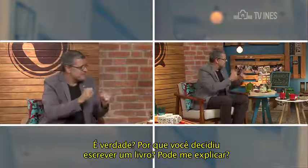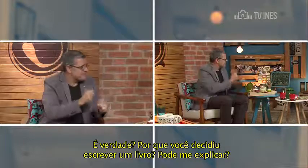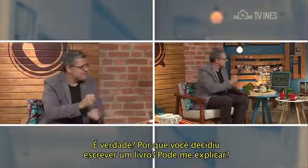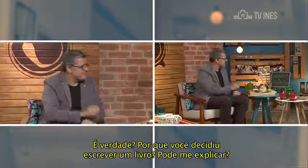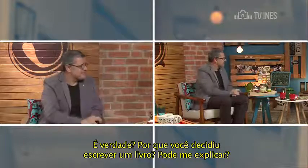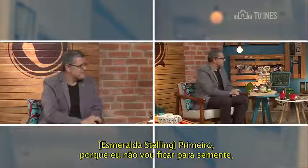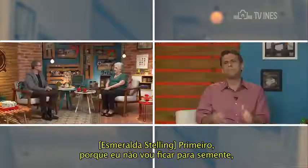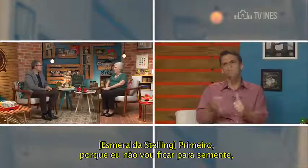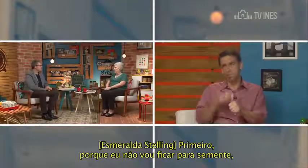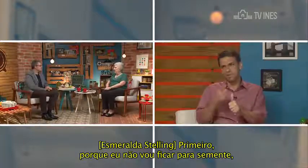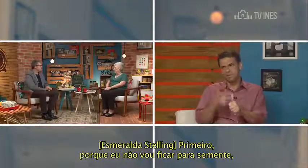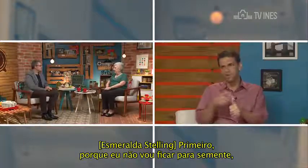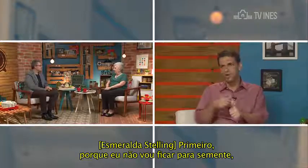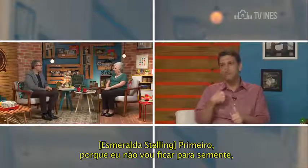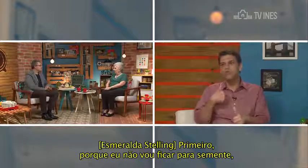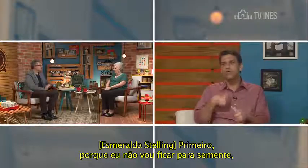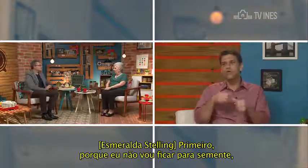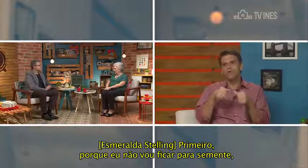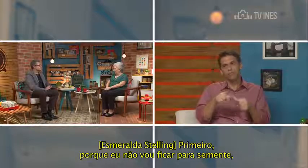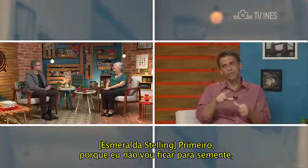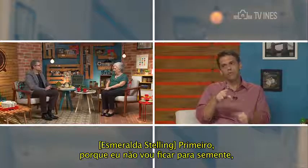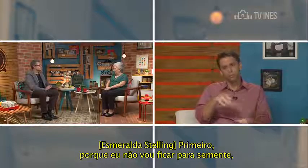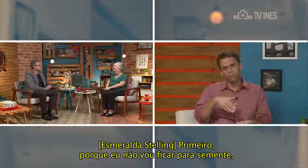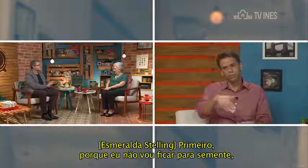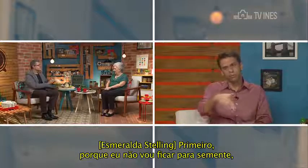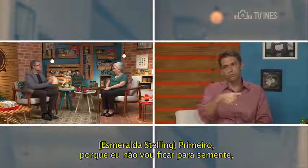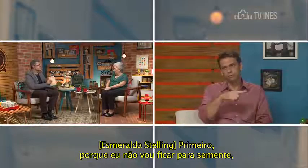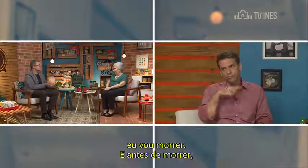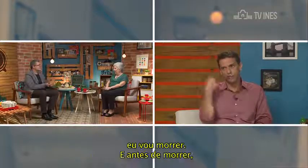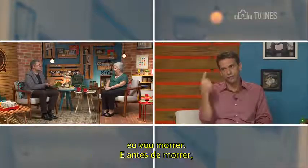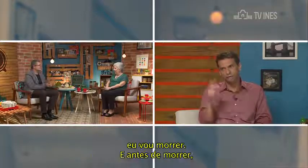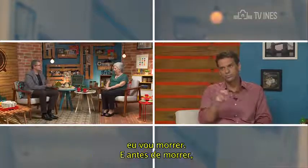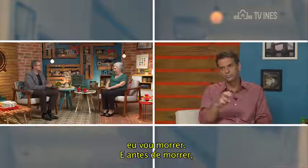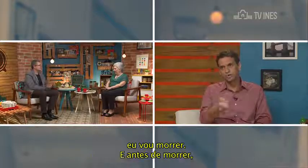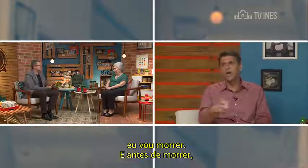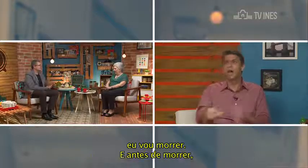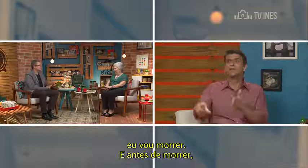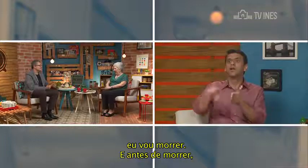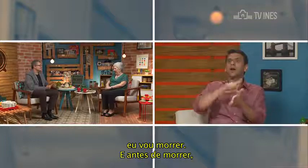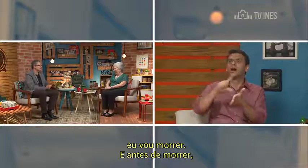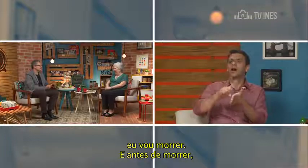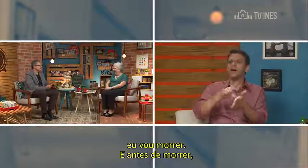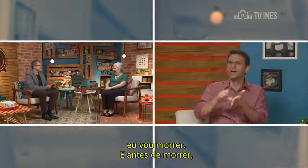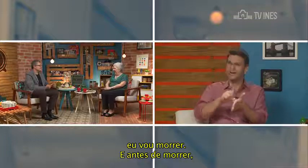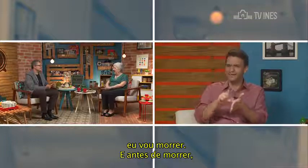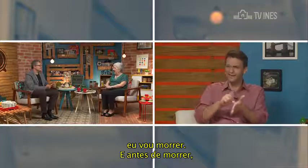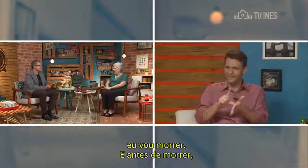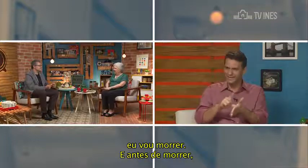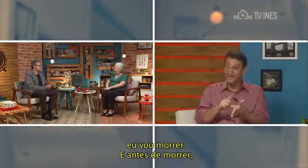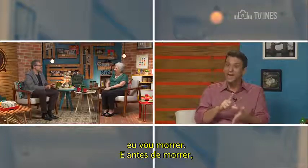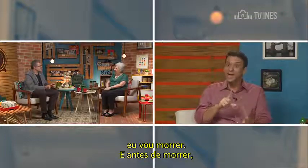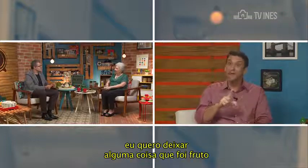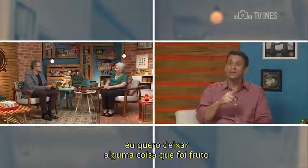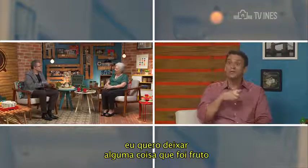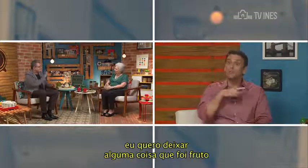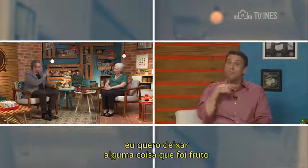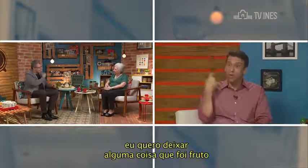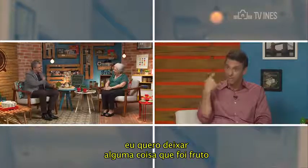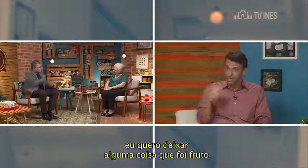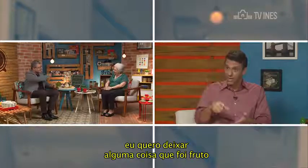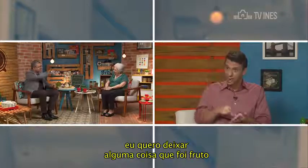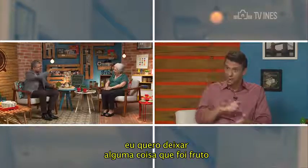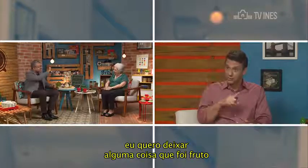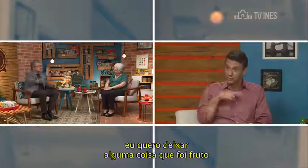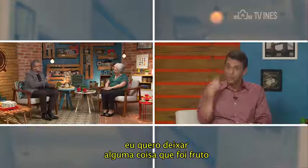Pode me explicar? Primeiro Porque eu não vou Ficar para a semente Eu vou morrer E antes de morrer Eu quero